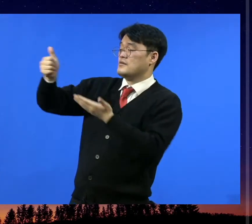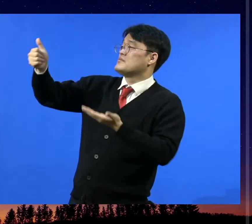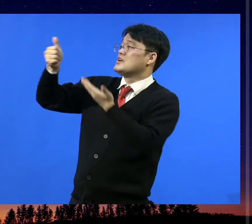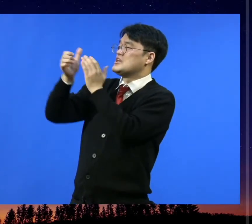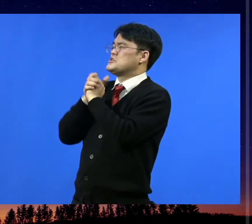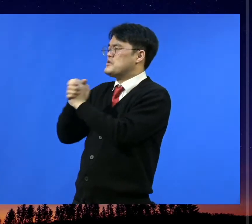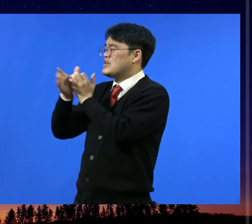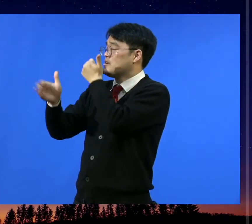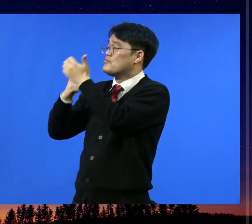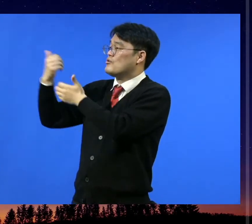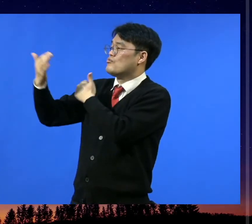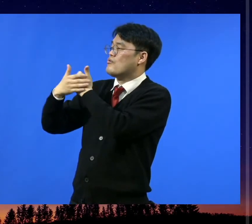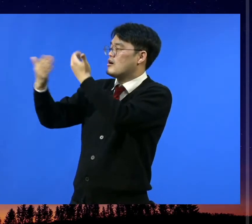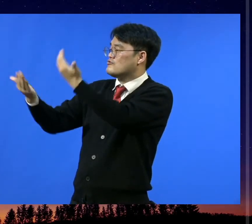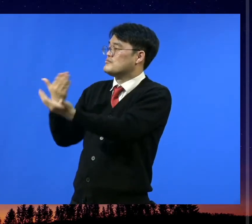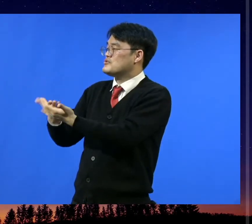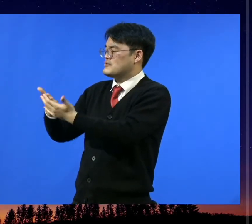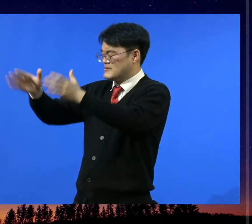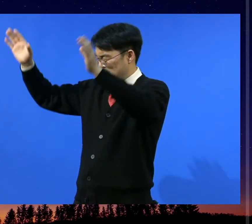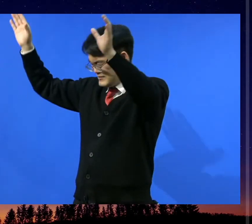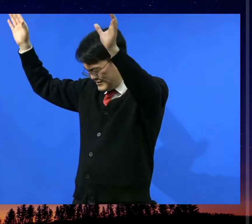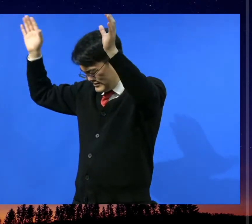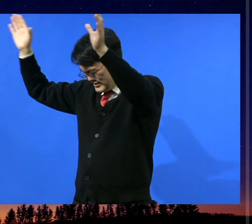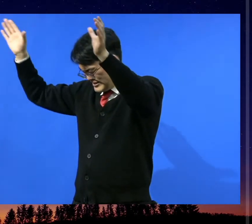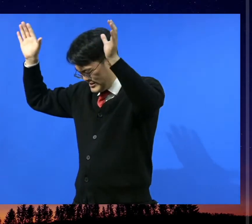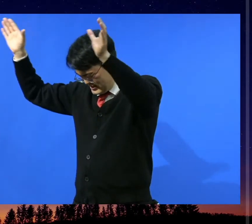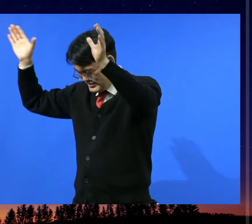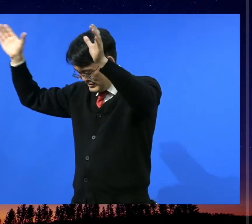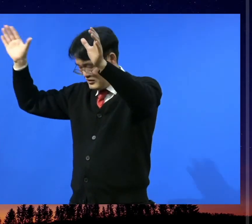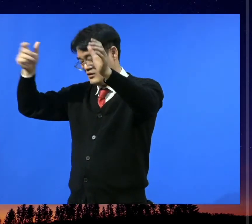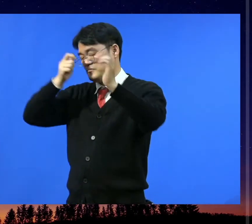하나님 도와주십시오.